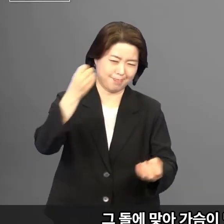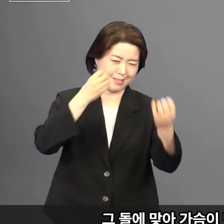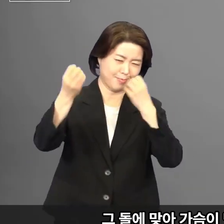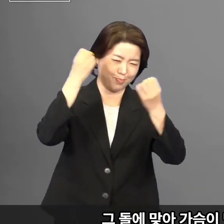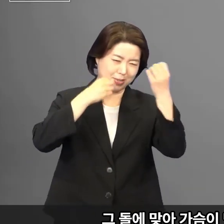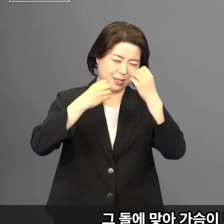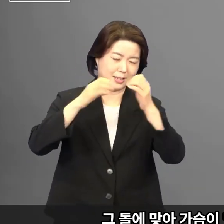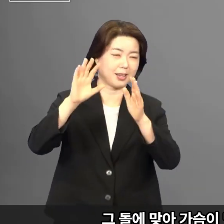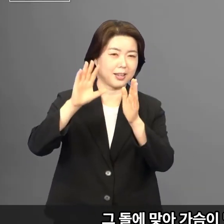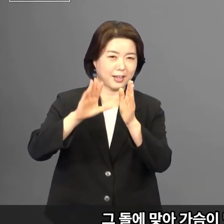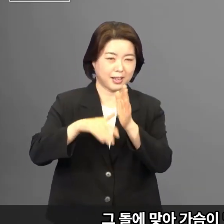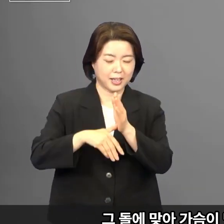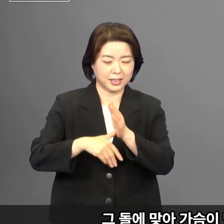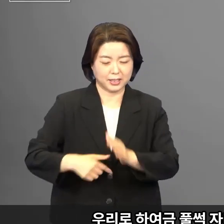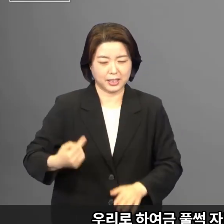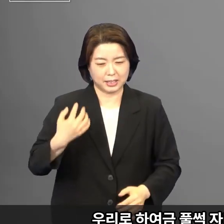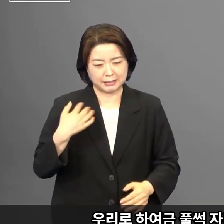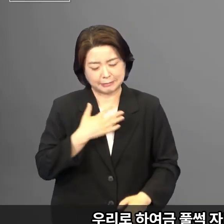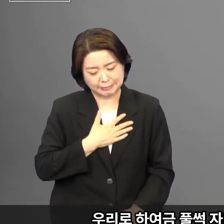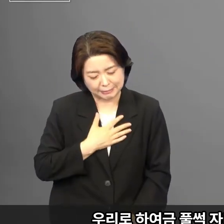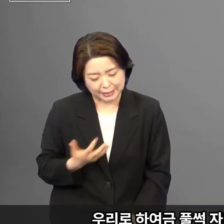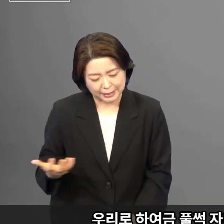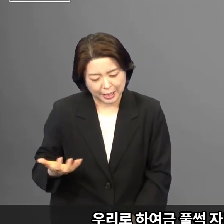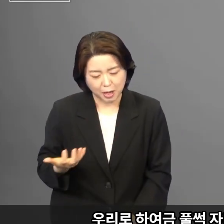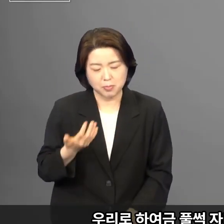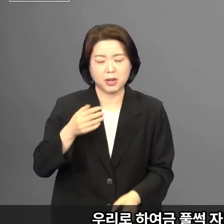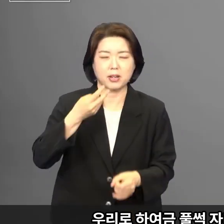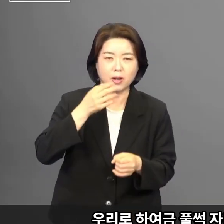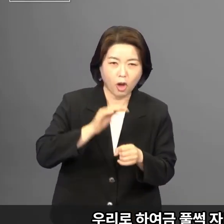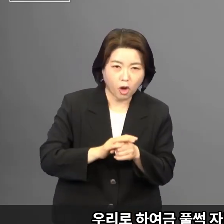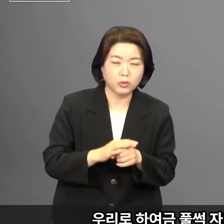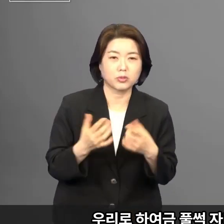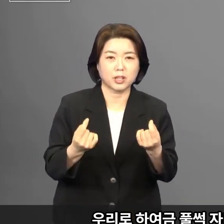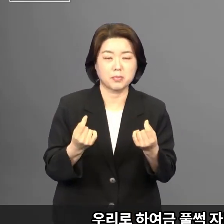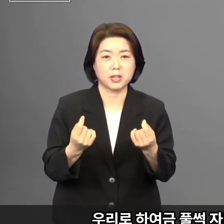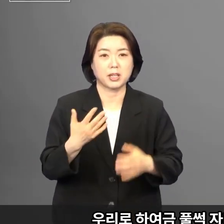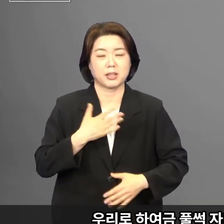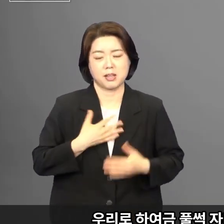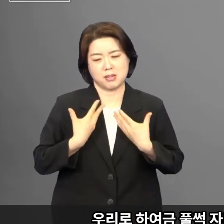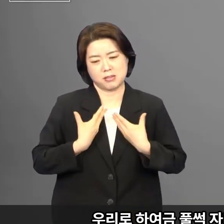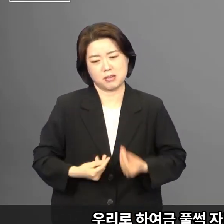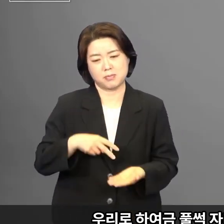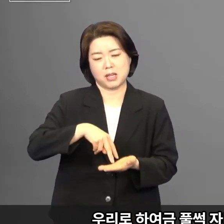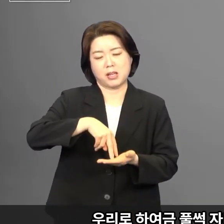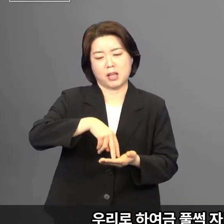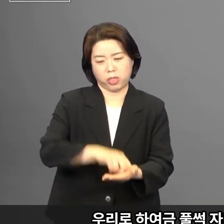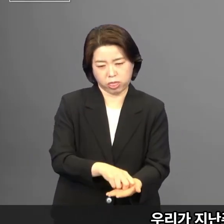그 아픔과 억울함은 우리로 하여금 불석 자리에 주저앉게